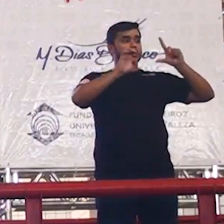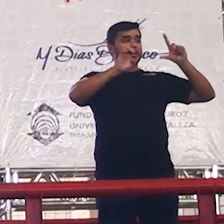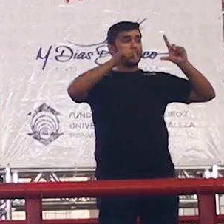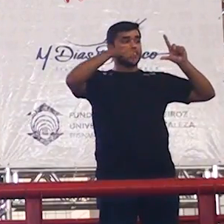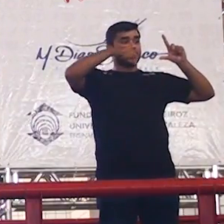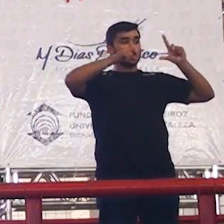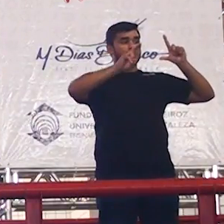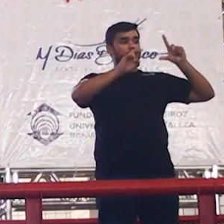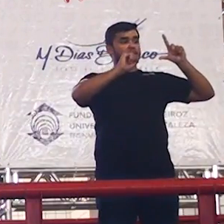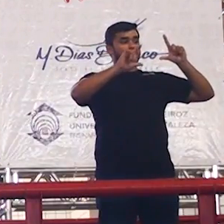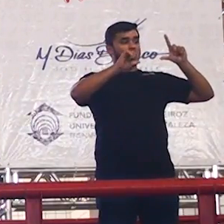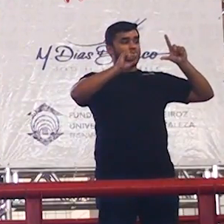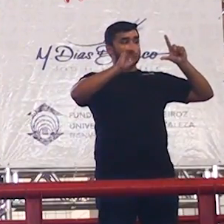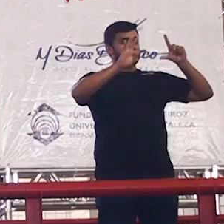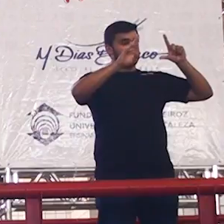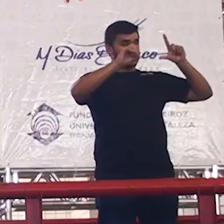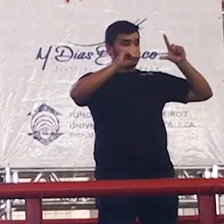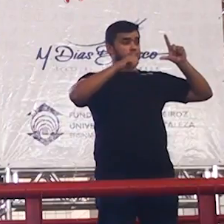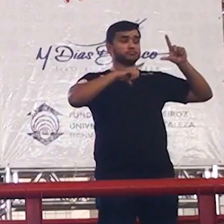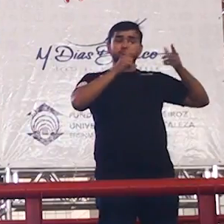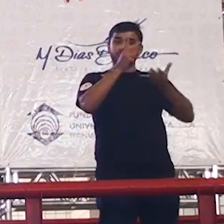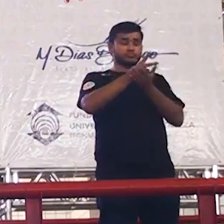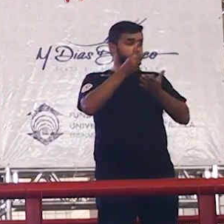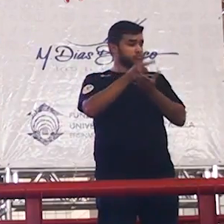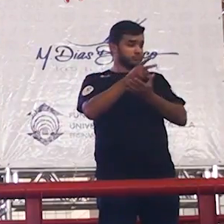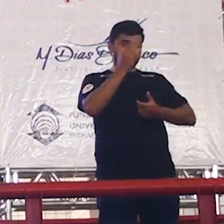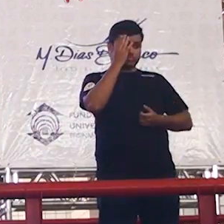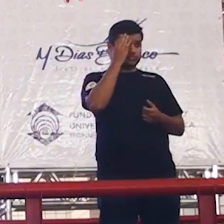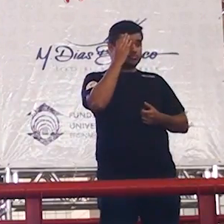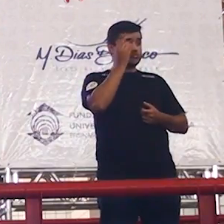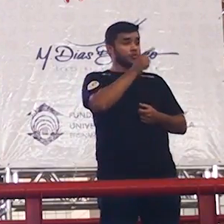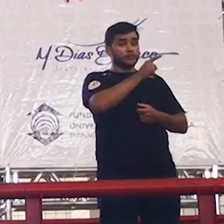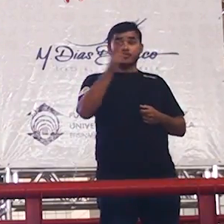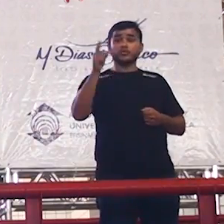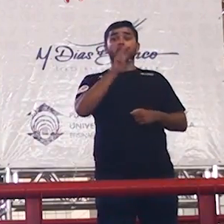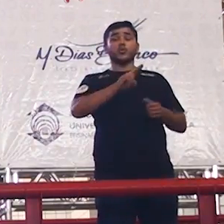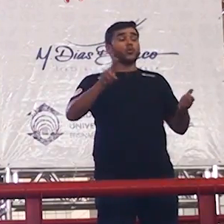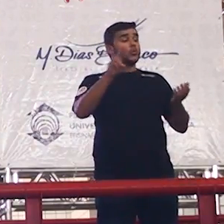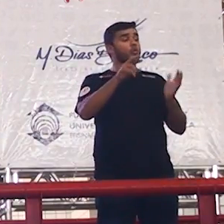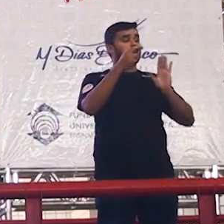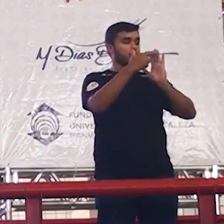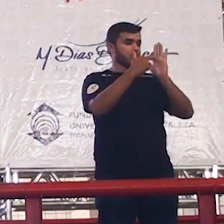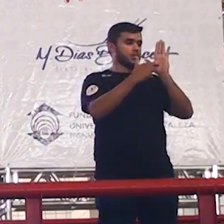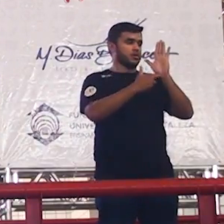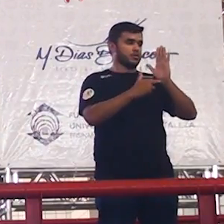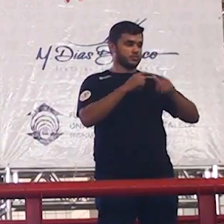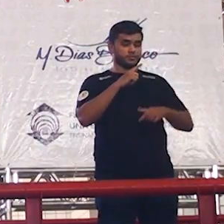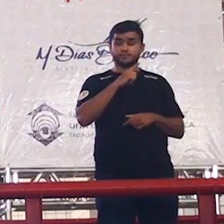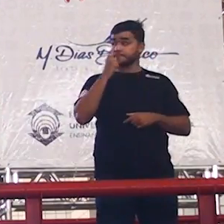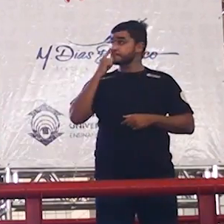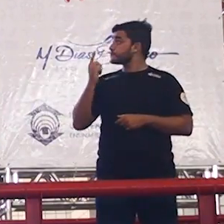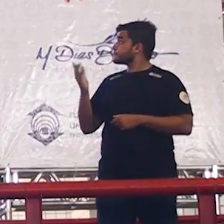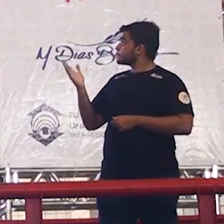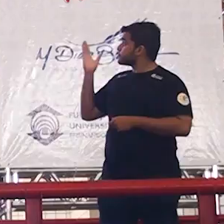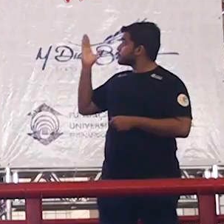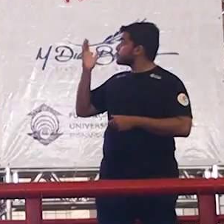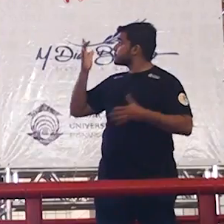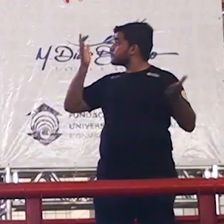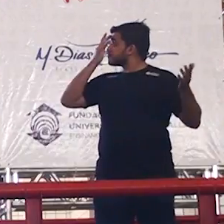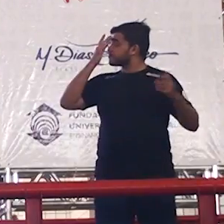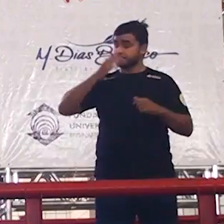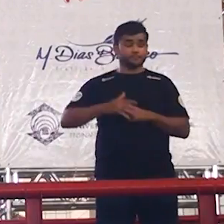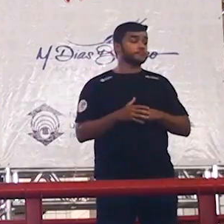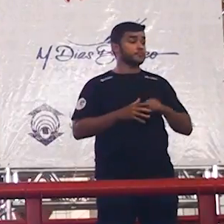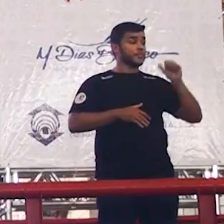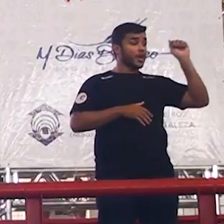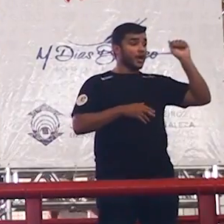Em toda prova do Enem, você tem que usar a fórmula do triângulo equilátero. Tem pelo menos uma